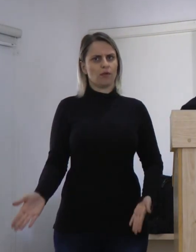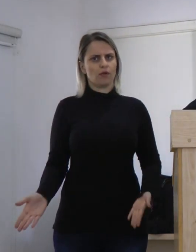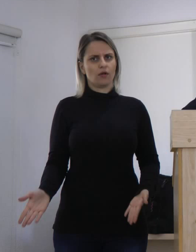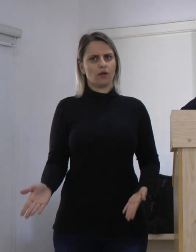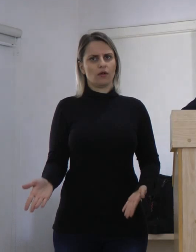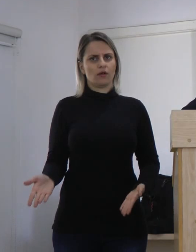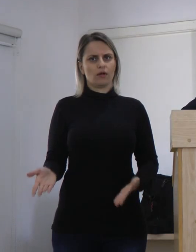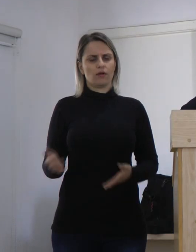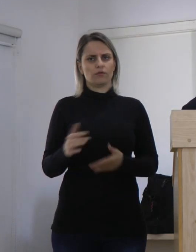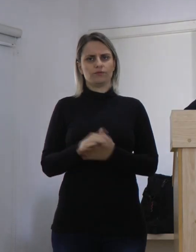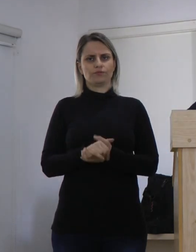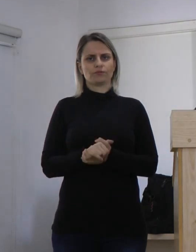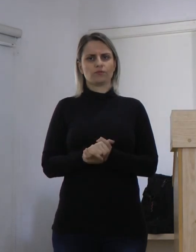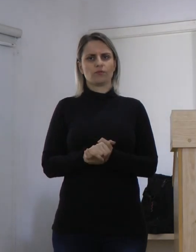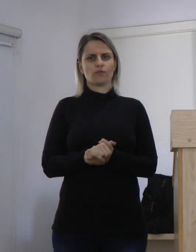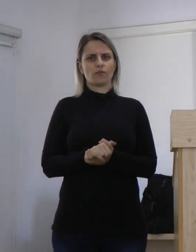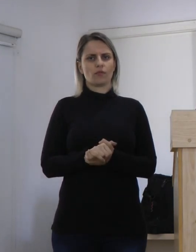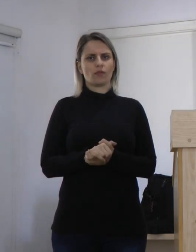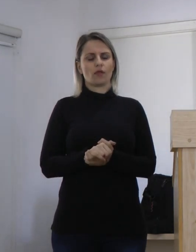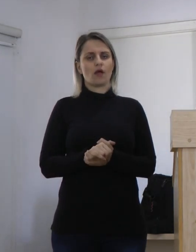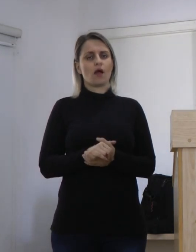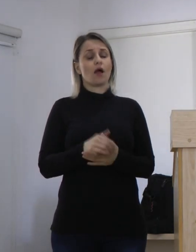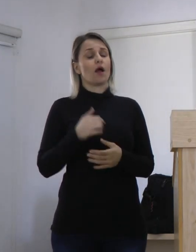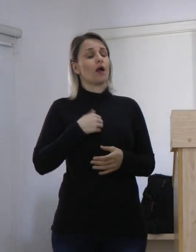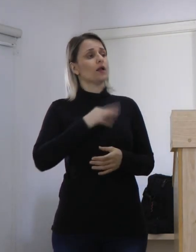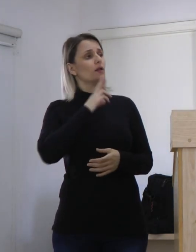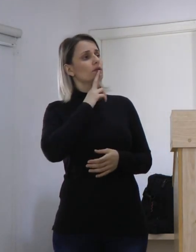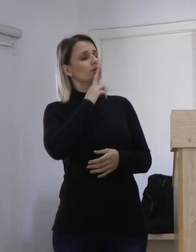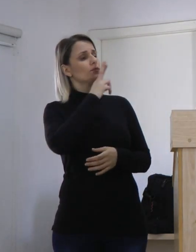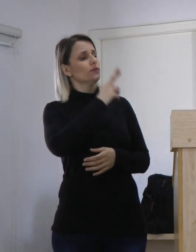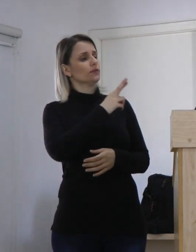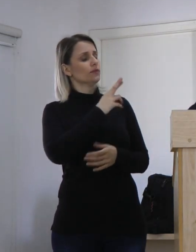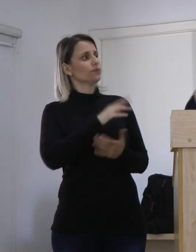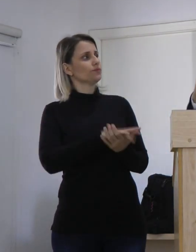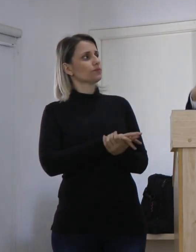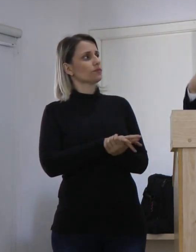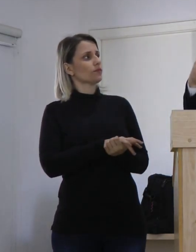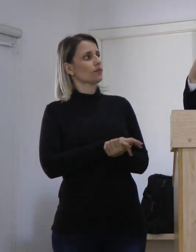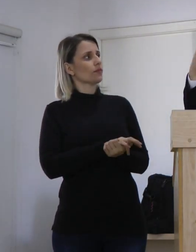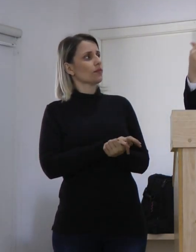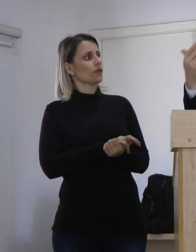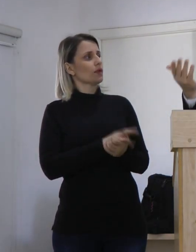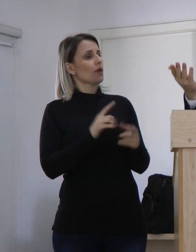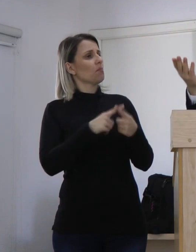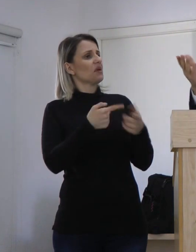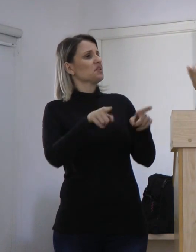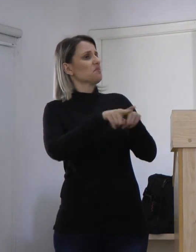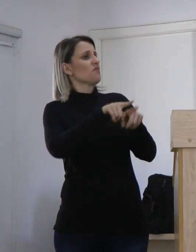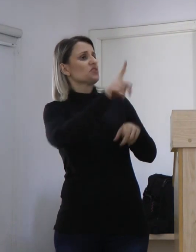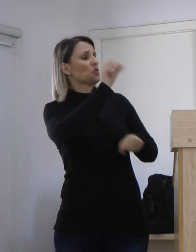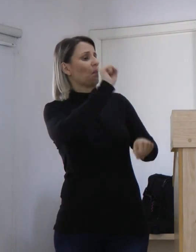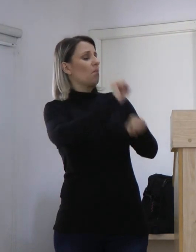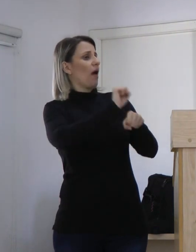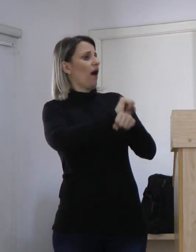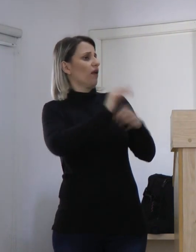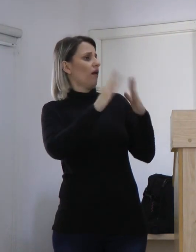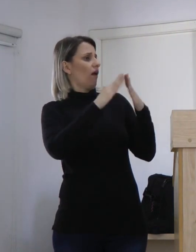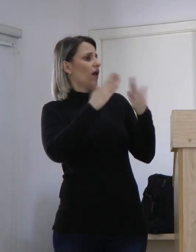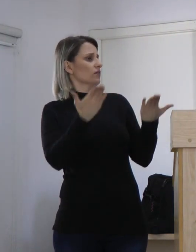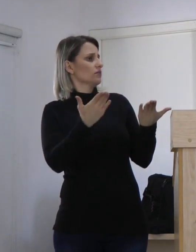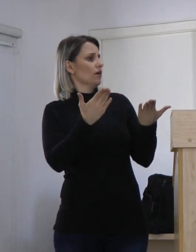já conhecia o Consolador prometido, o que é que ele responde? É, minha filha, mas também você não para em casa.